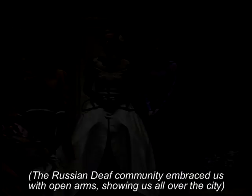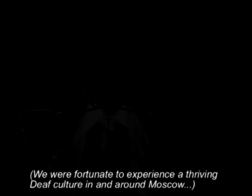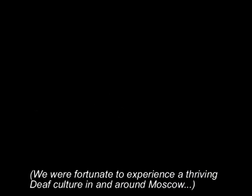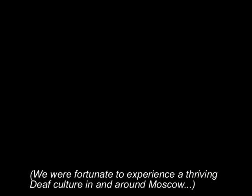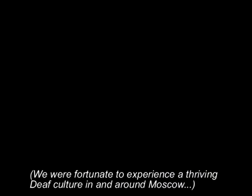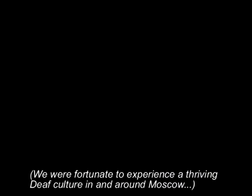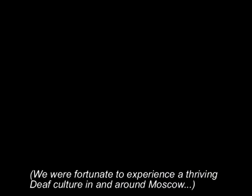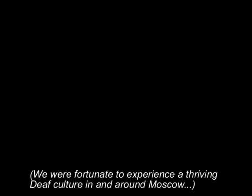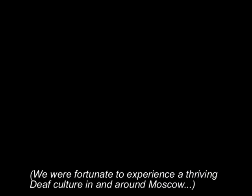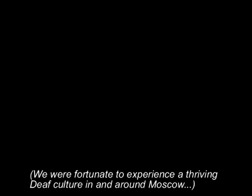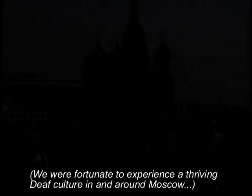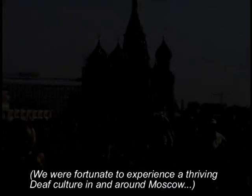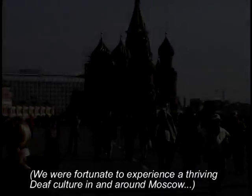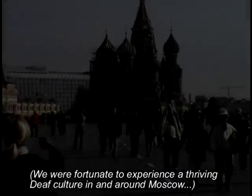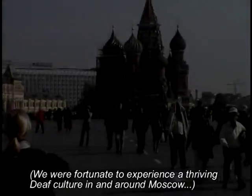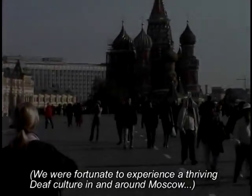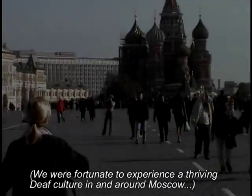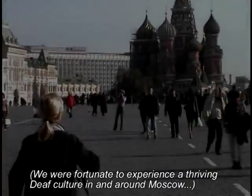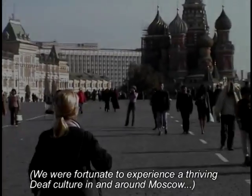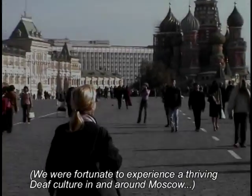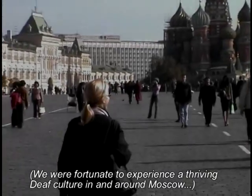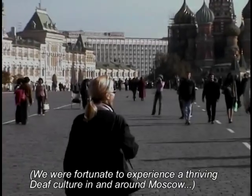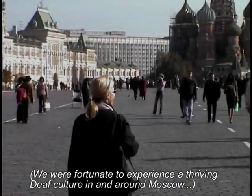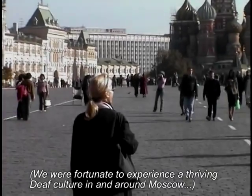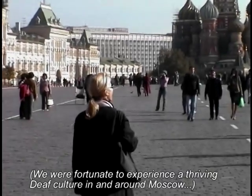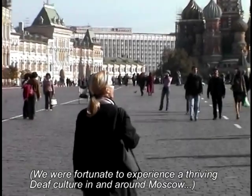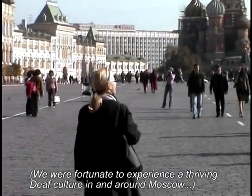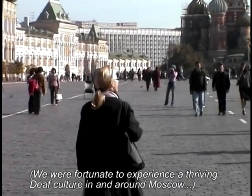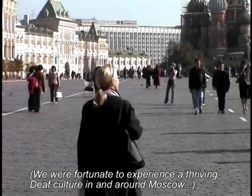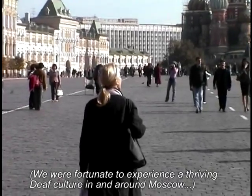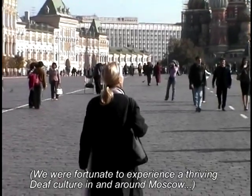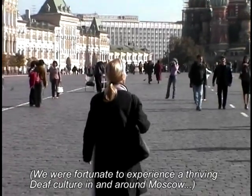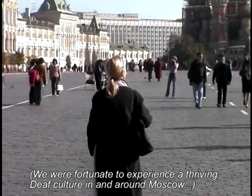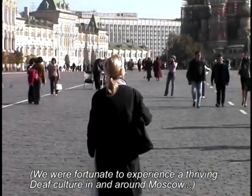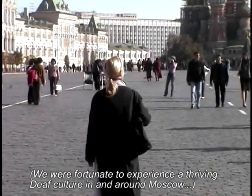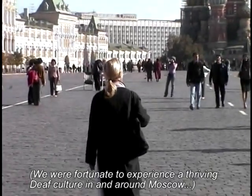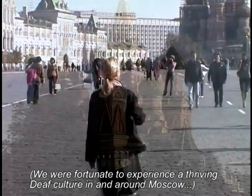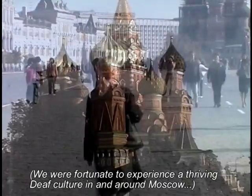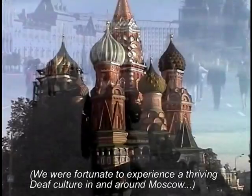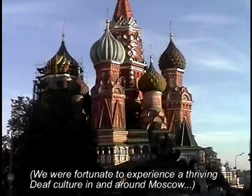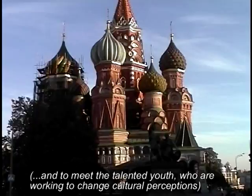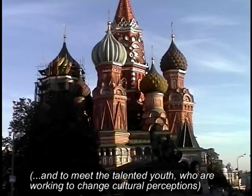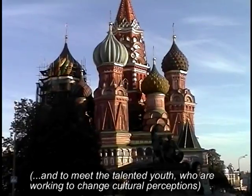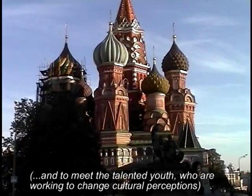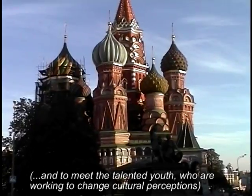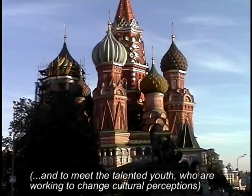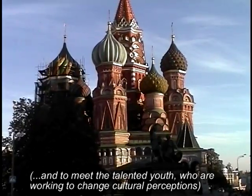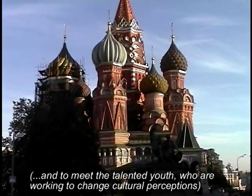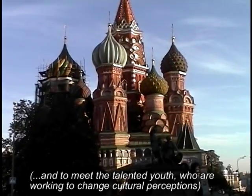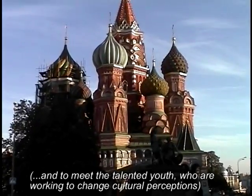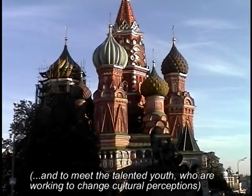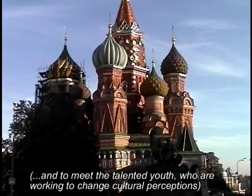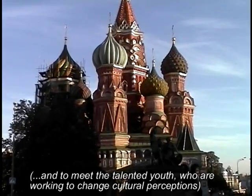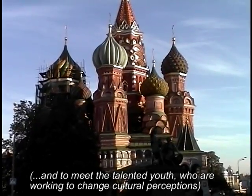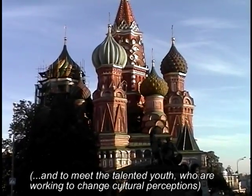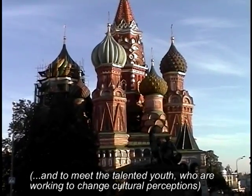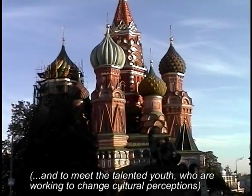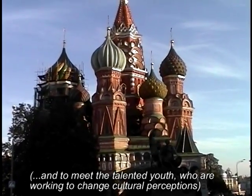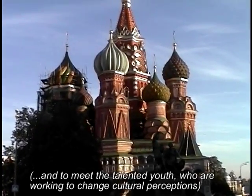надо породниться, чтобы жить дружней планете